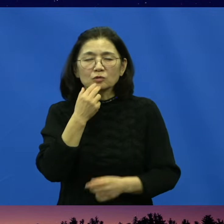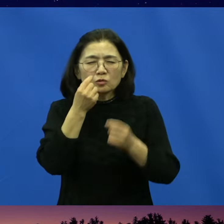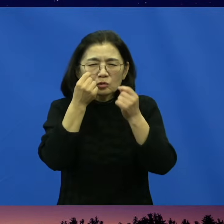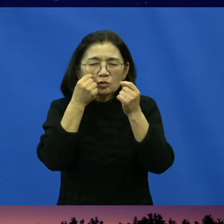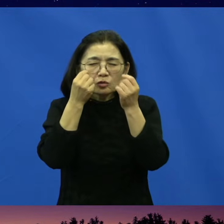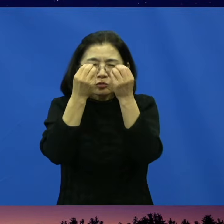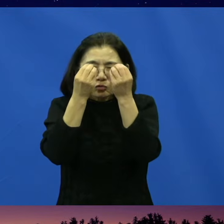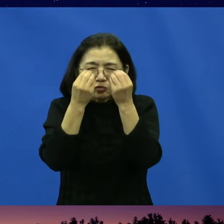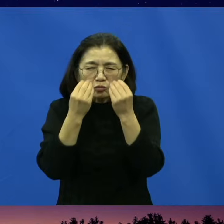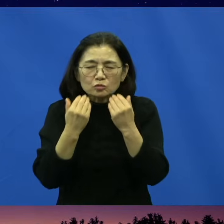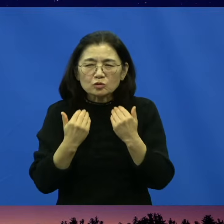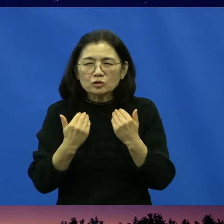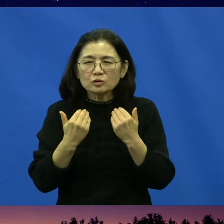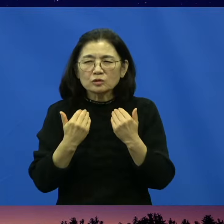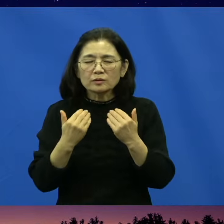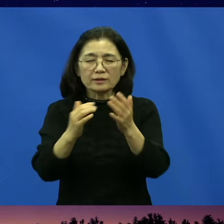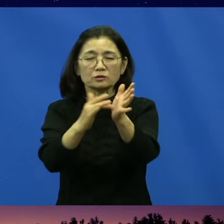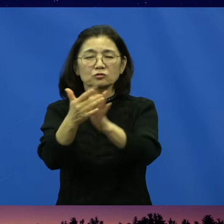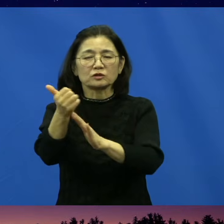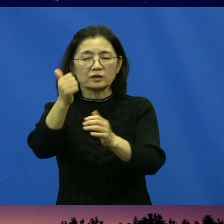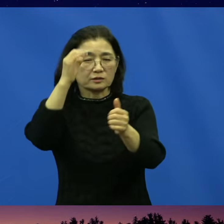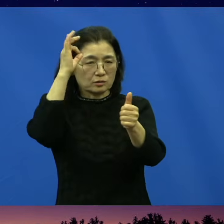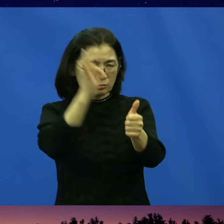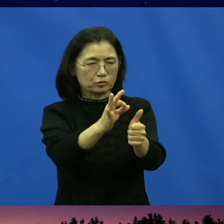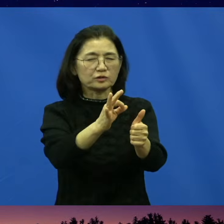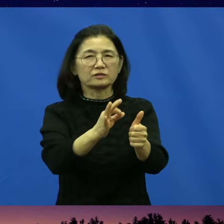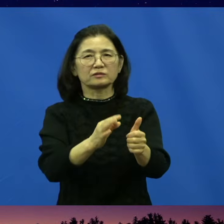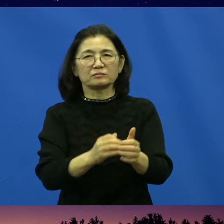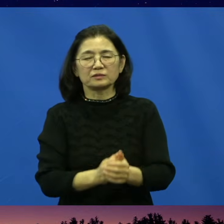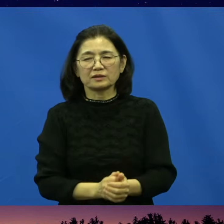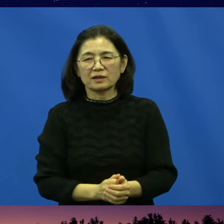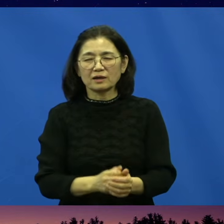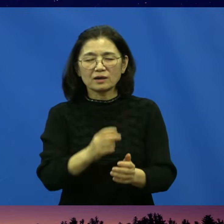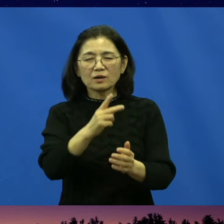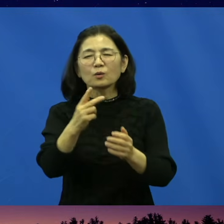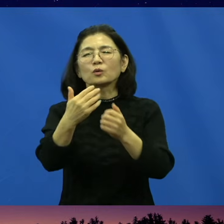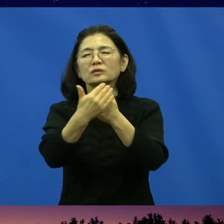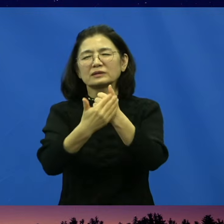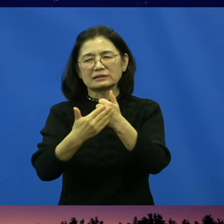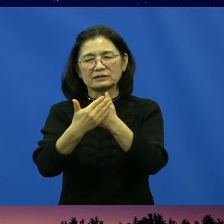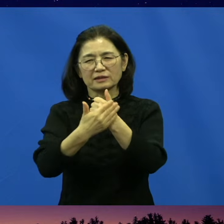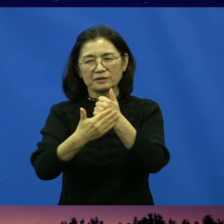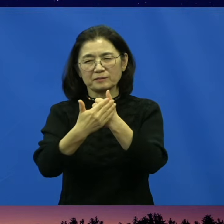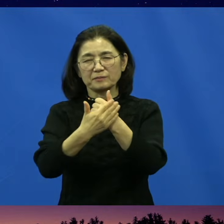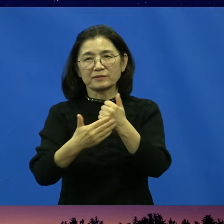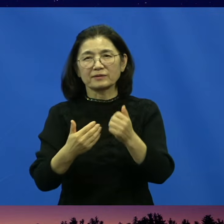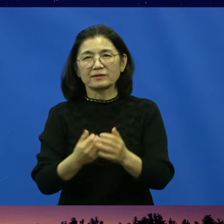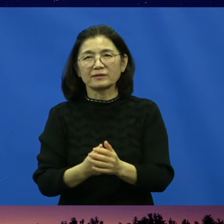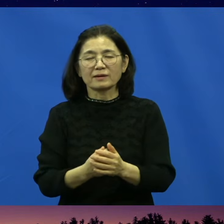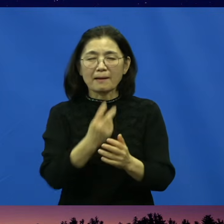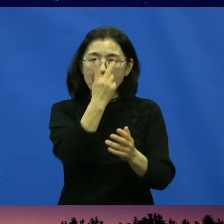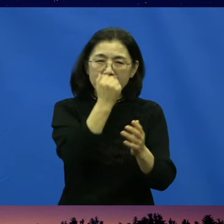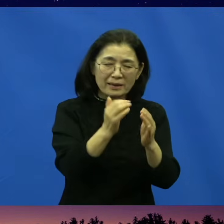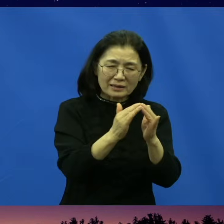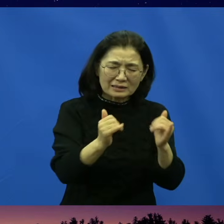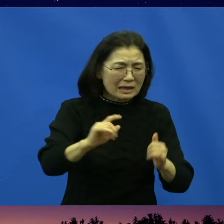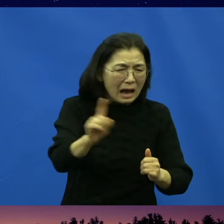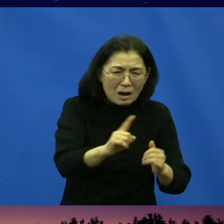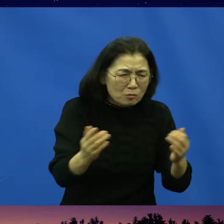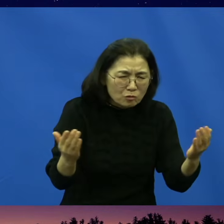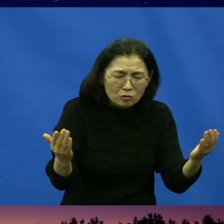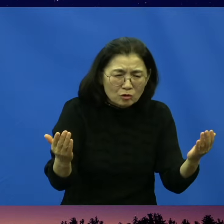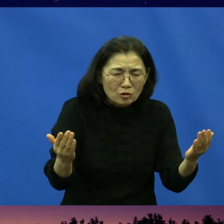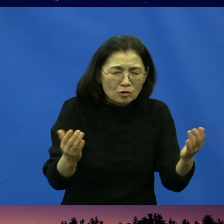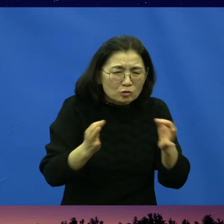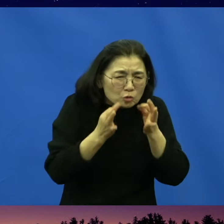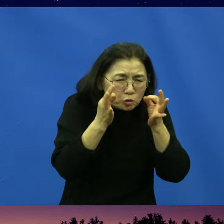보셨다는 말입니다. 여러분, 이것이 은혜입니다. 내가 아무것도 할 수 없을 때, 철저하게